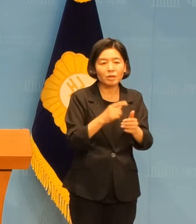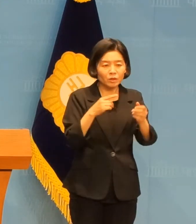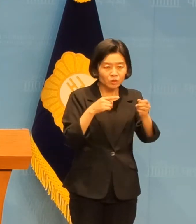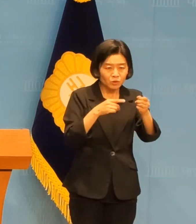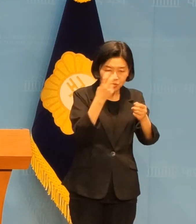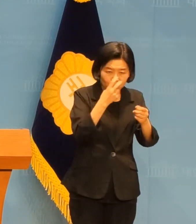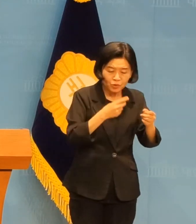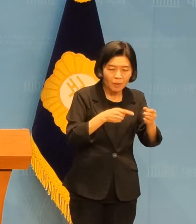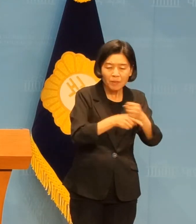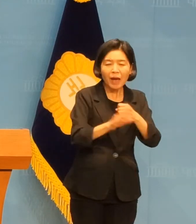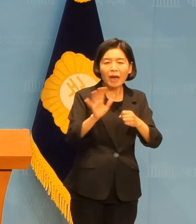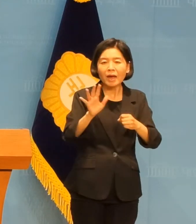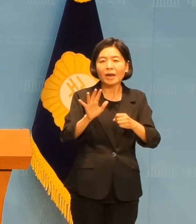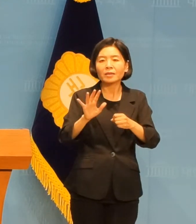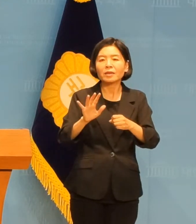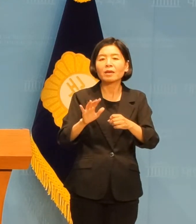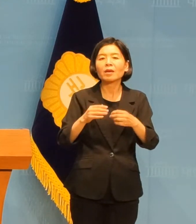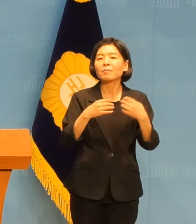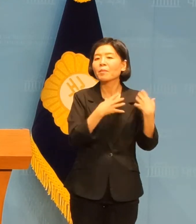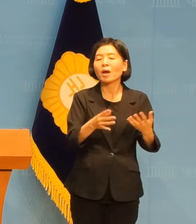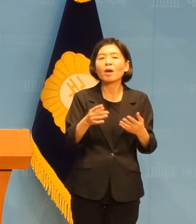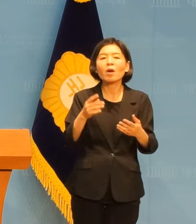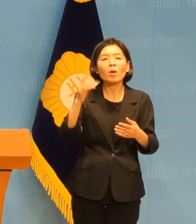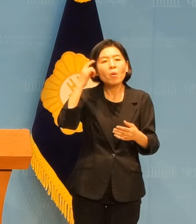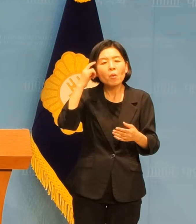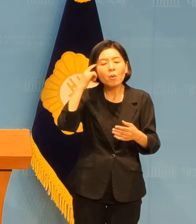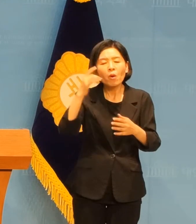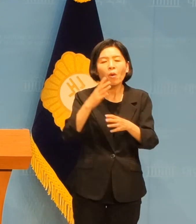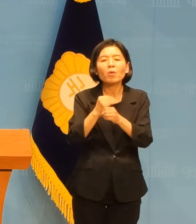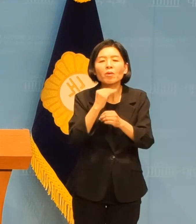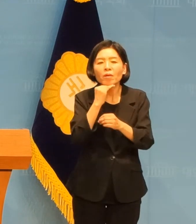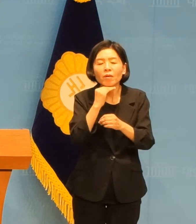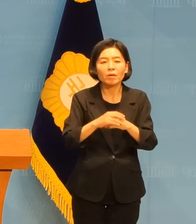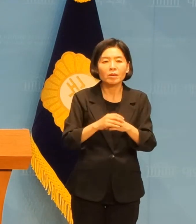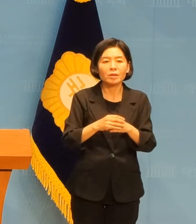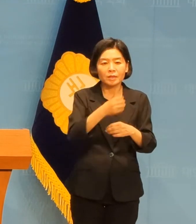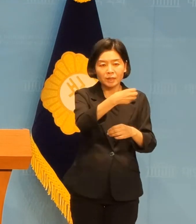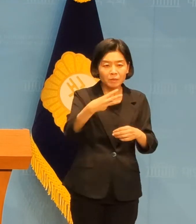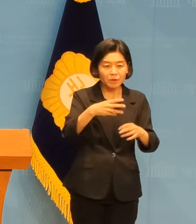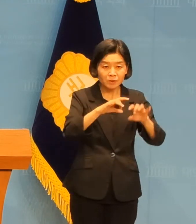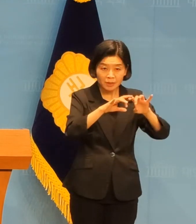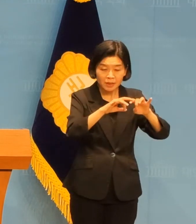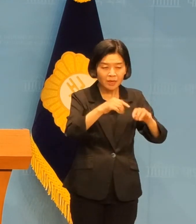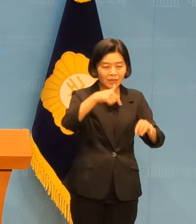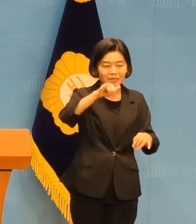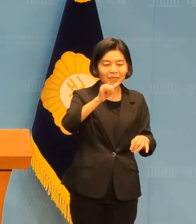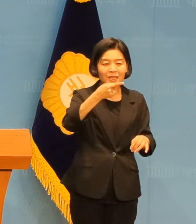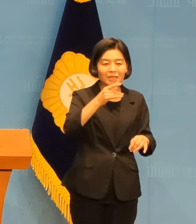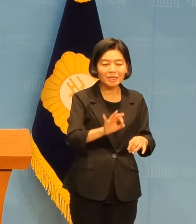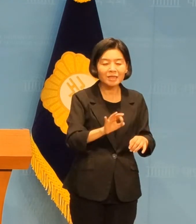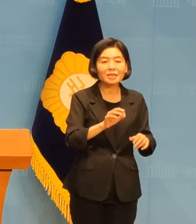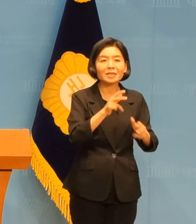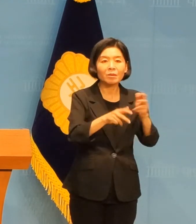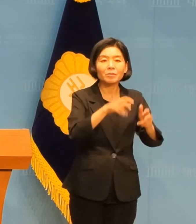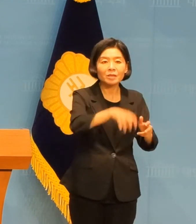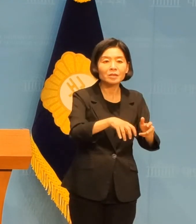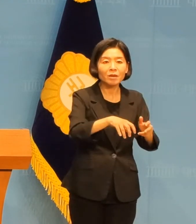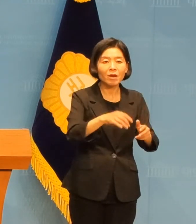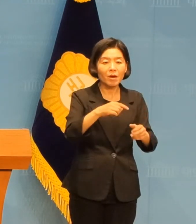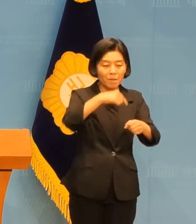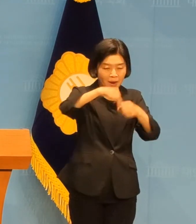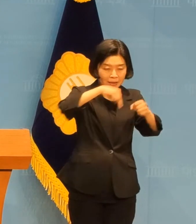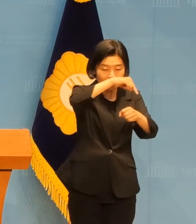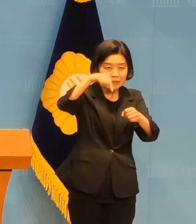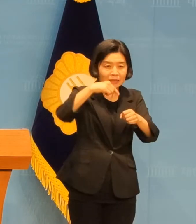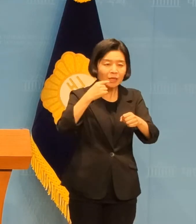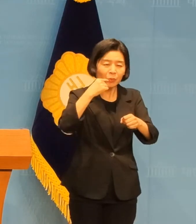것입니까? 국회 제출 자료에 따르면 삼성전자는 기흥사업장에서 발생한 방사선 피폭사고와